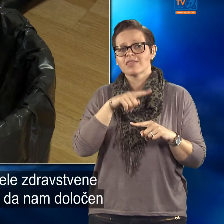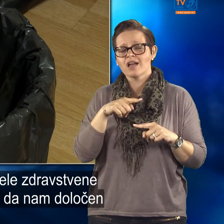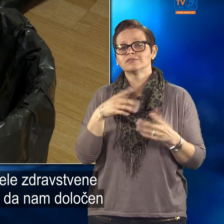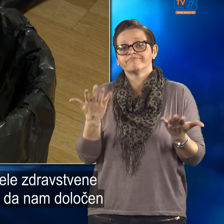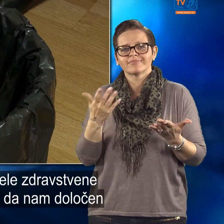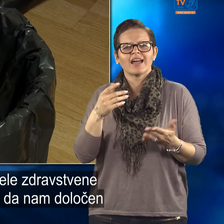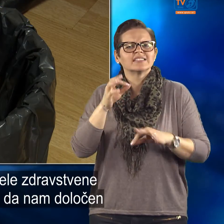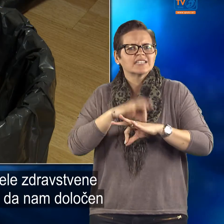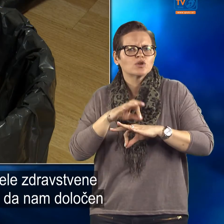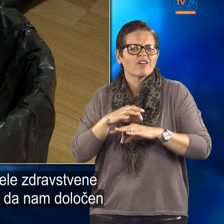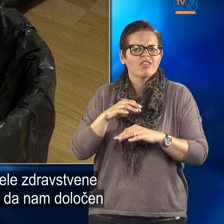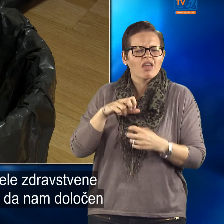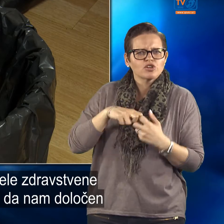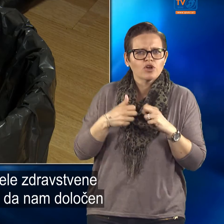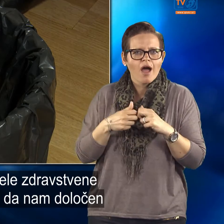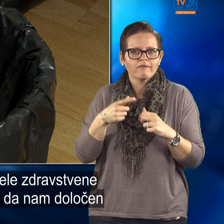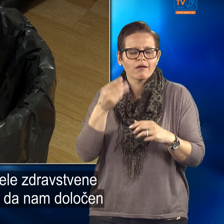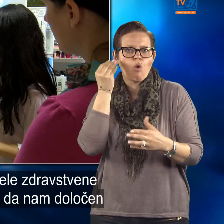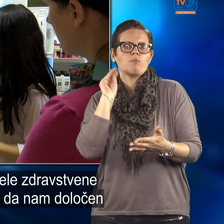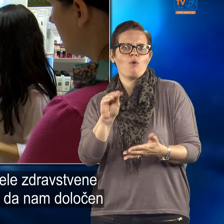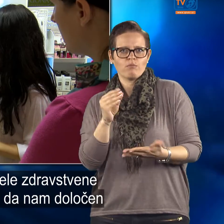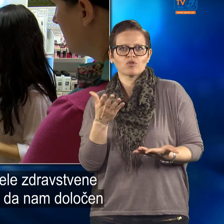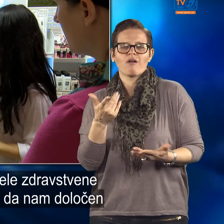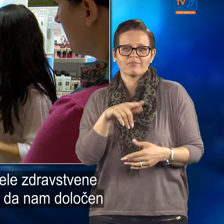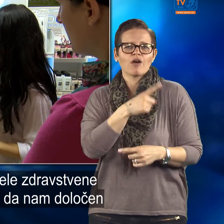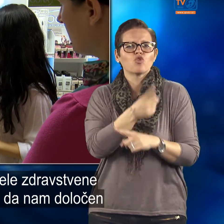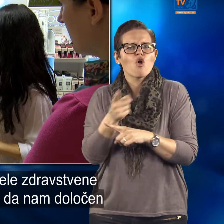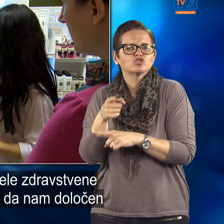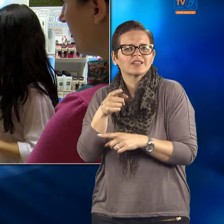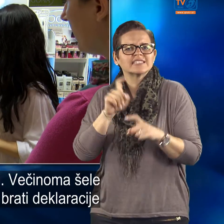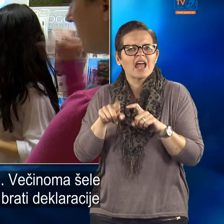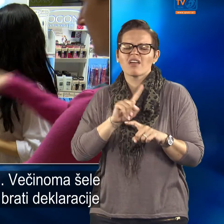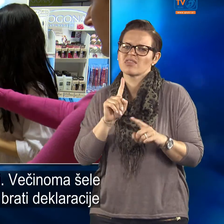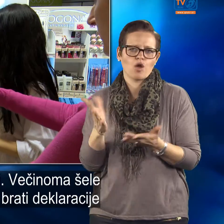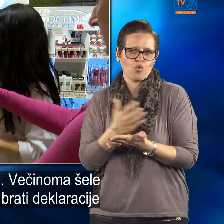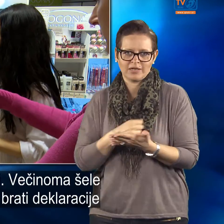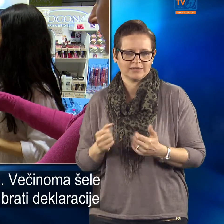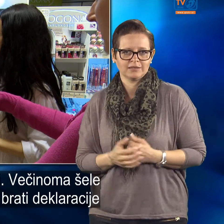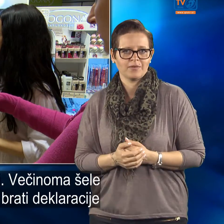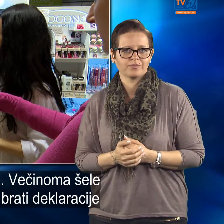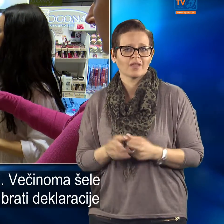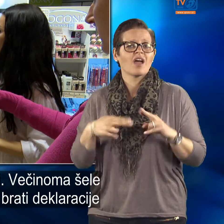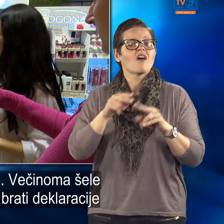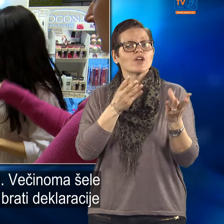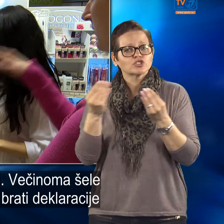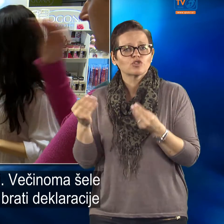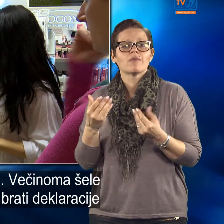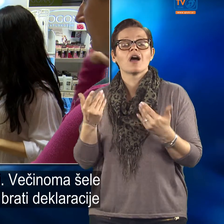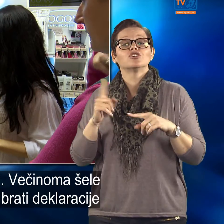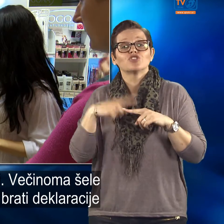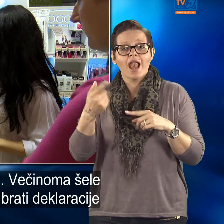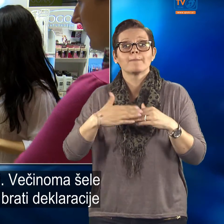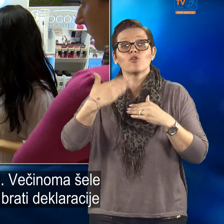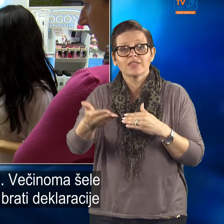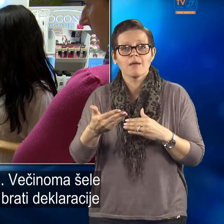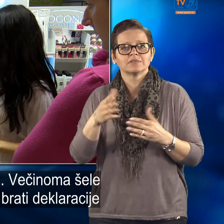Velikokrat nas šele zdravstvene težave opomnijo, da nam določen izdelek ne koristi. Večinoma